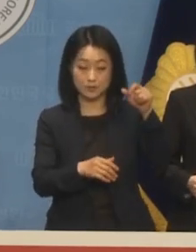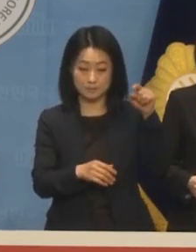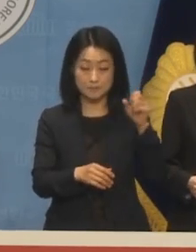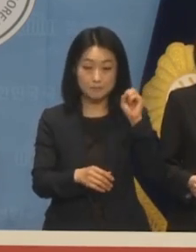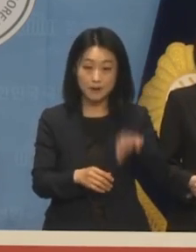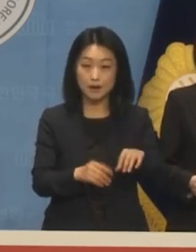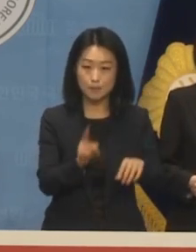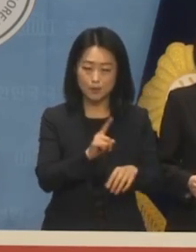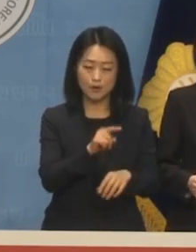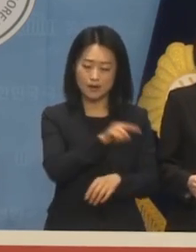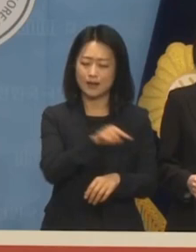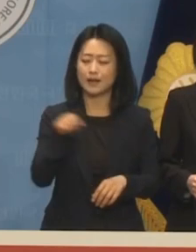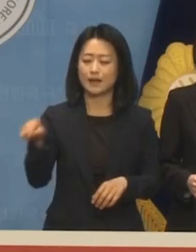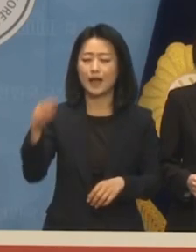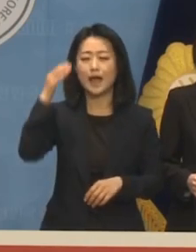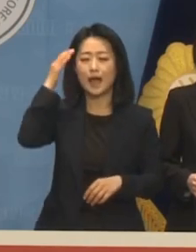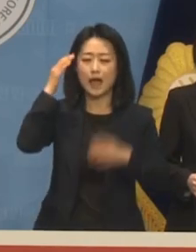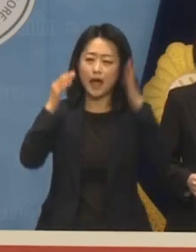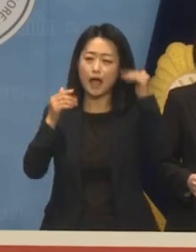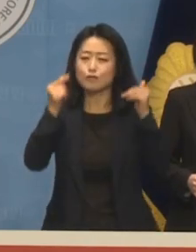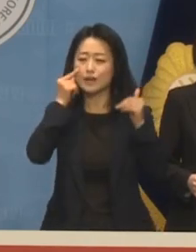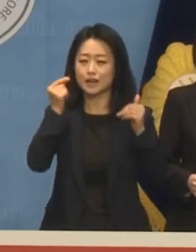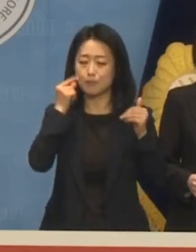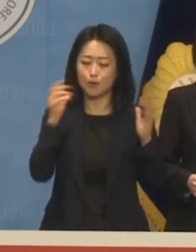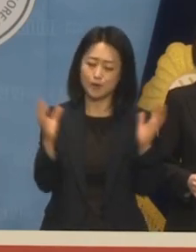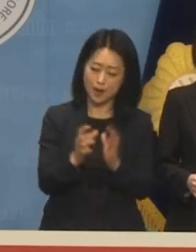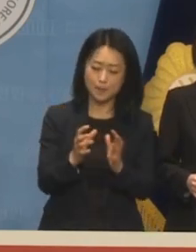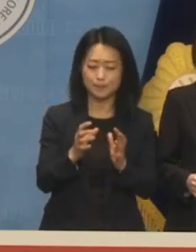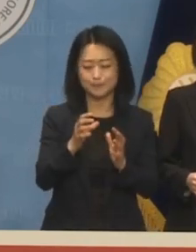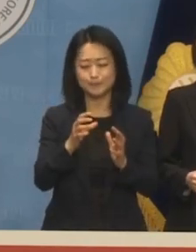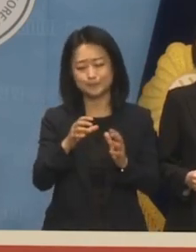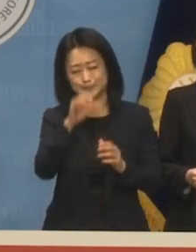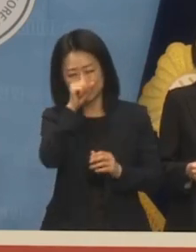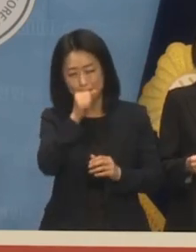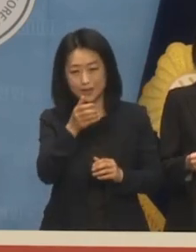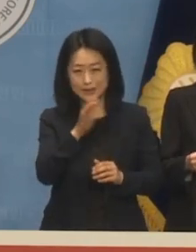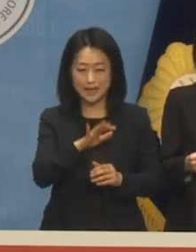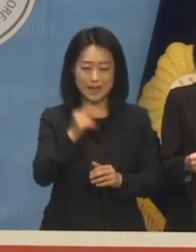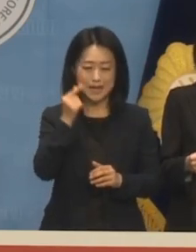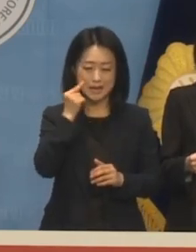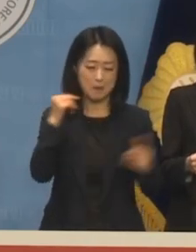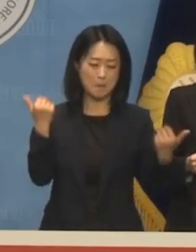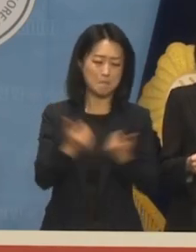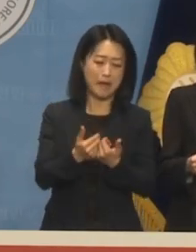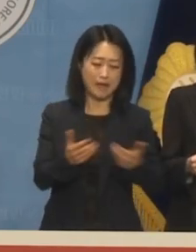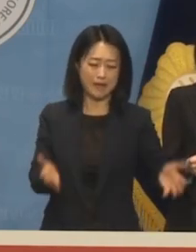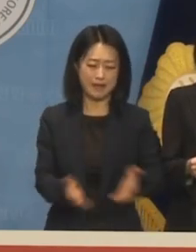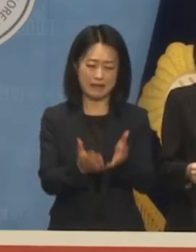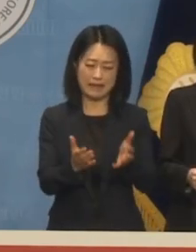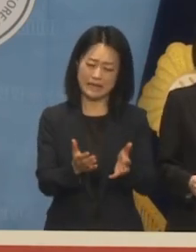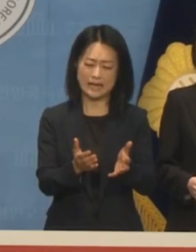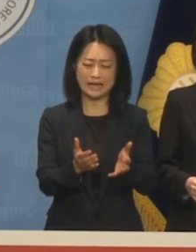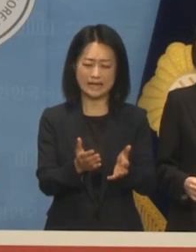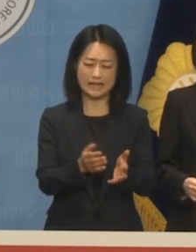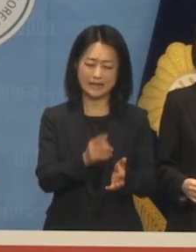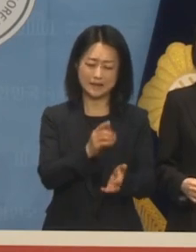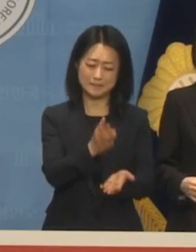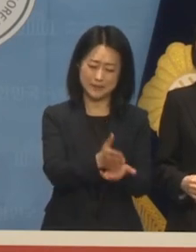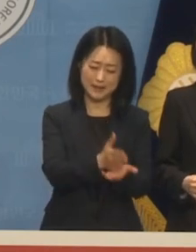속에서 해결할 수 있는데 반일몰이 할 일이냐고 발언하며 일본의 눈치만